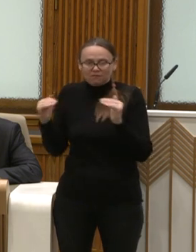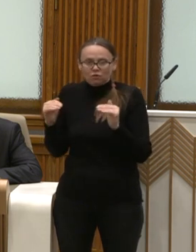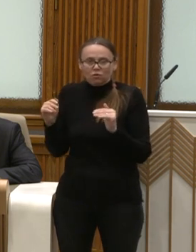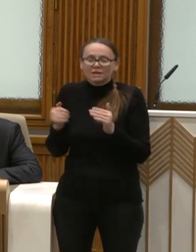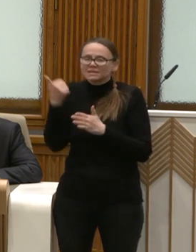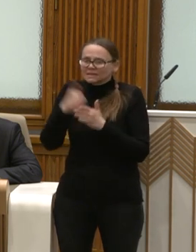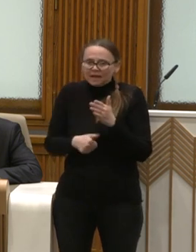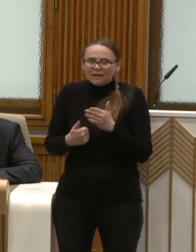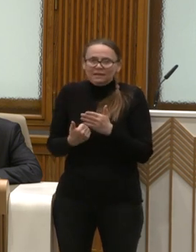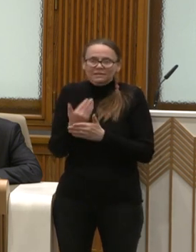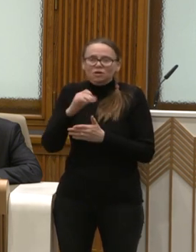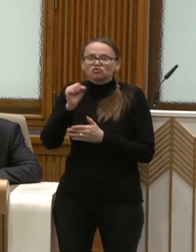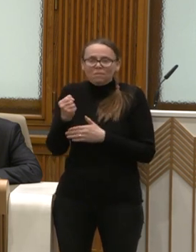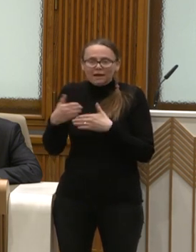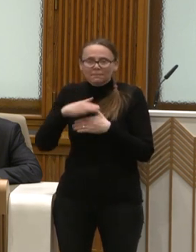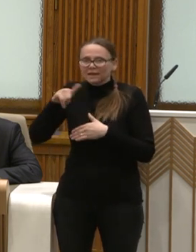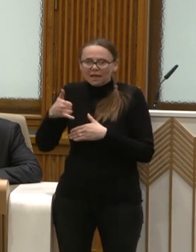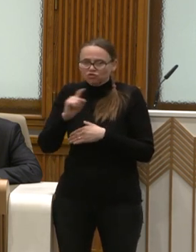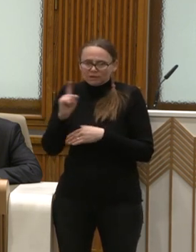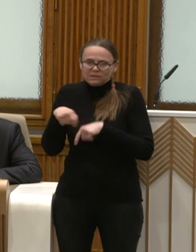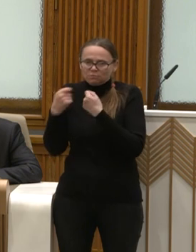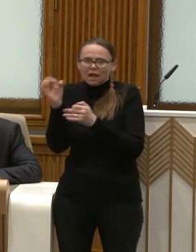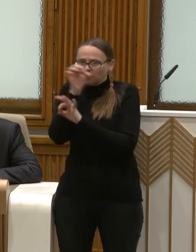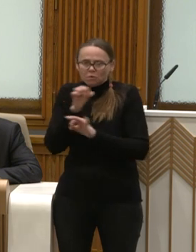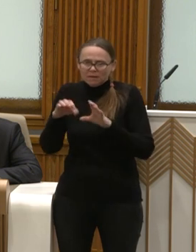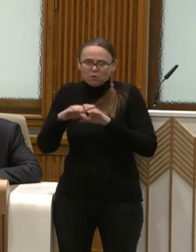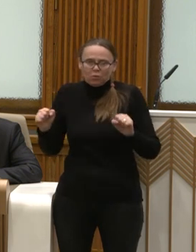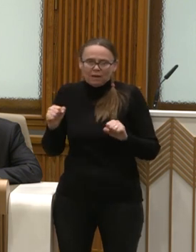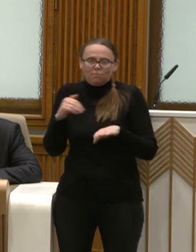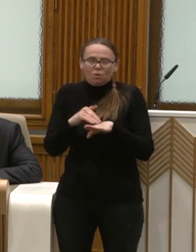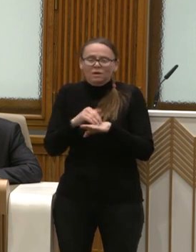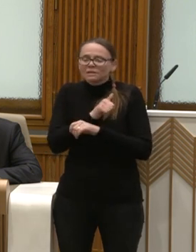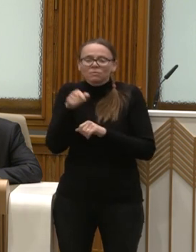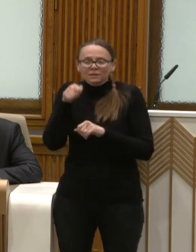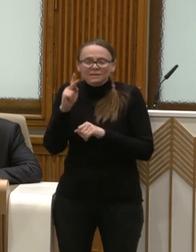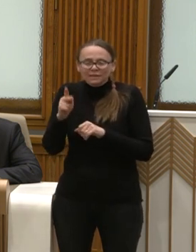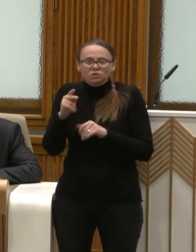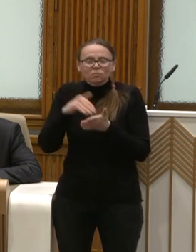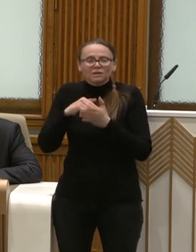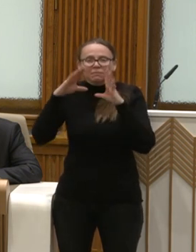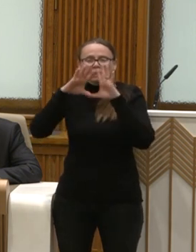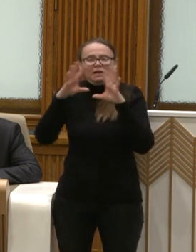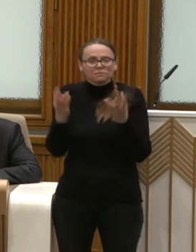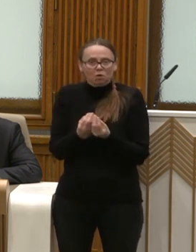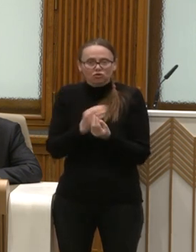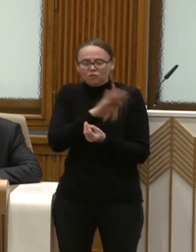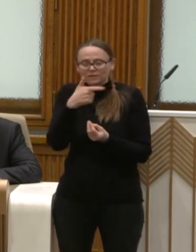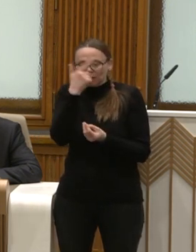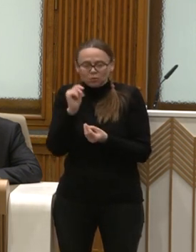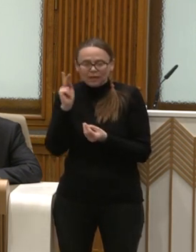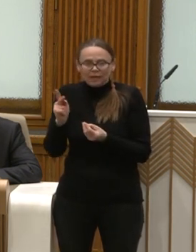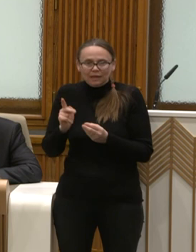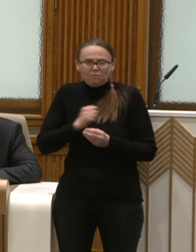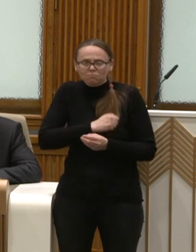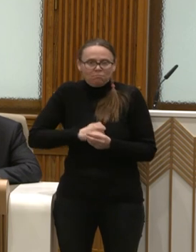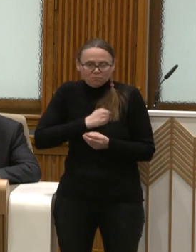pri Jelšah priporočili prav nobenih ukrepov, razen seveda tistih, ki so potrebni na splošno. Torej, vsi ljudje, ki